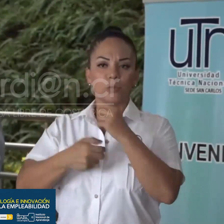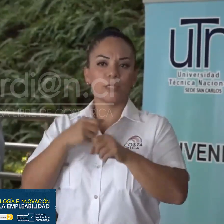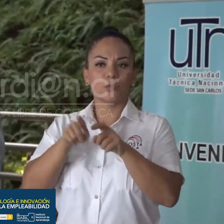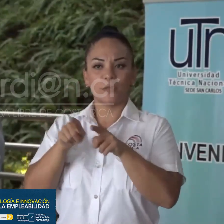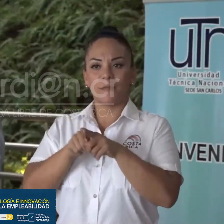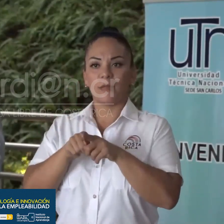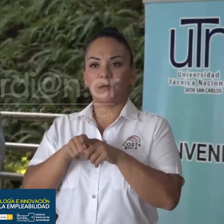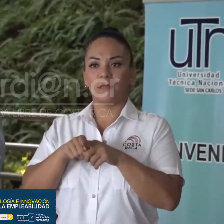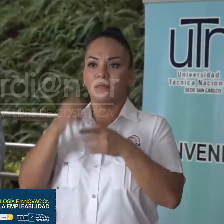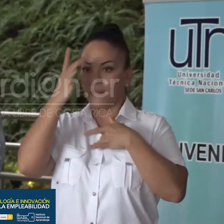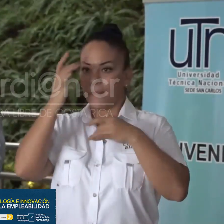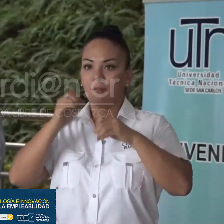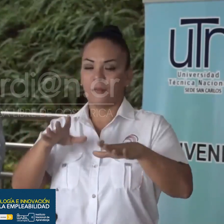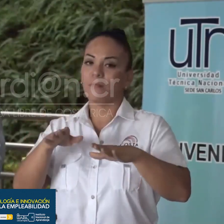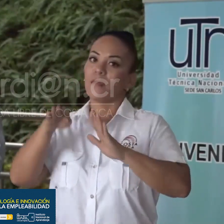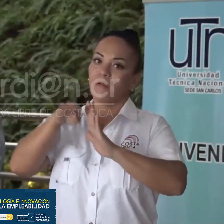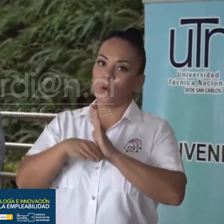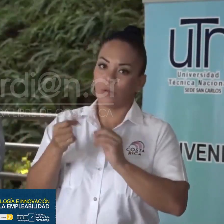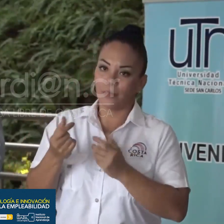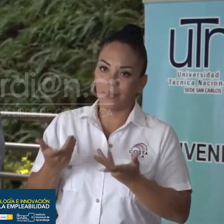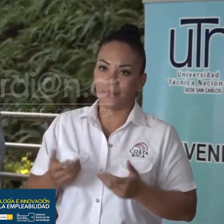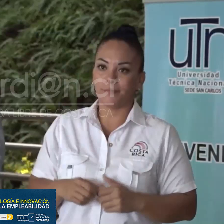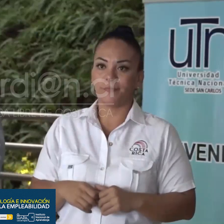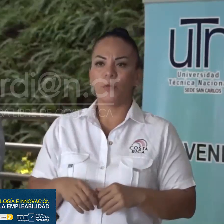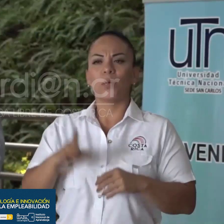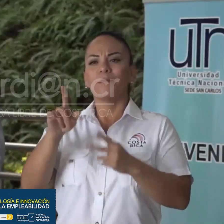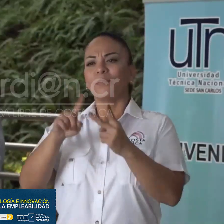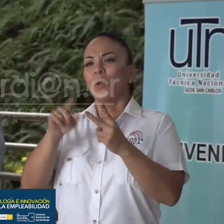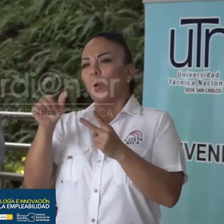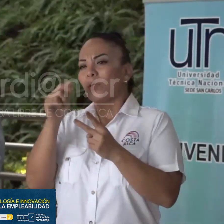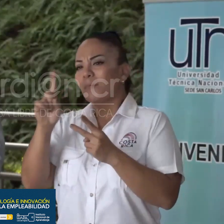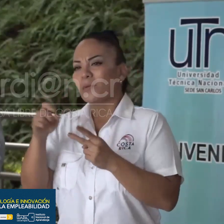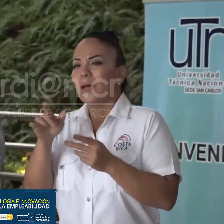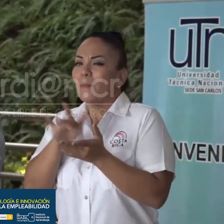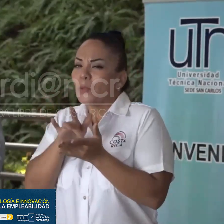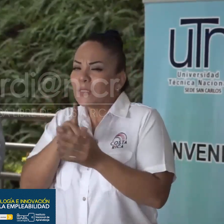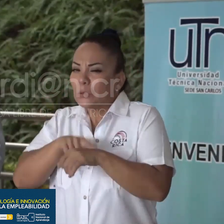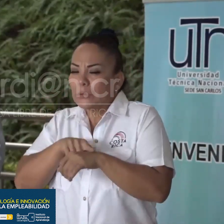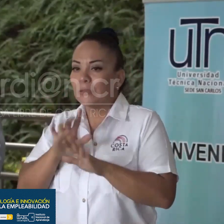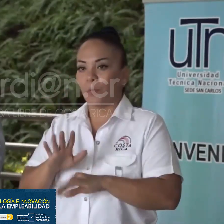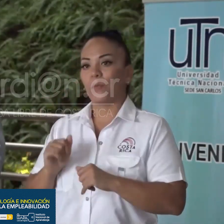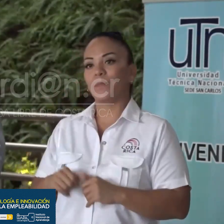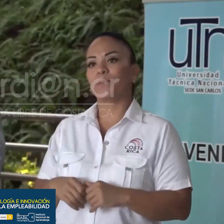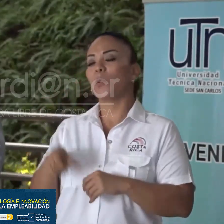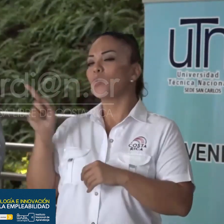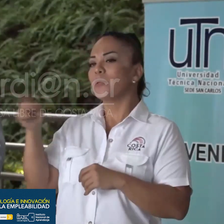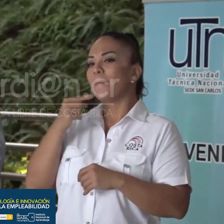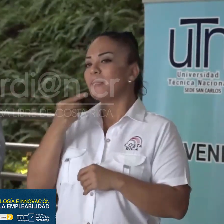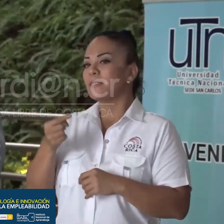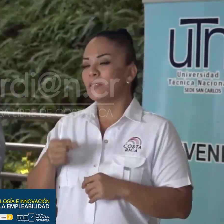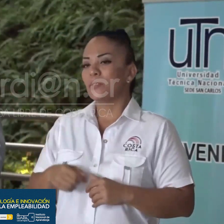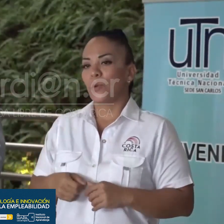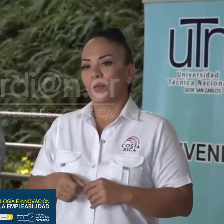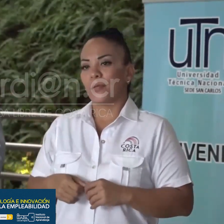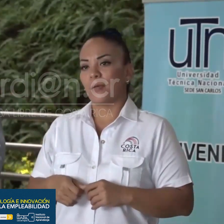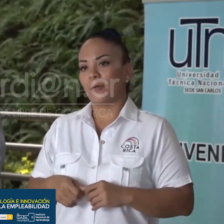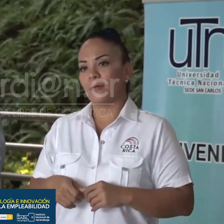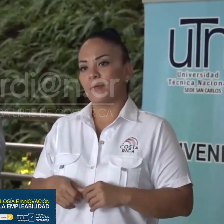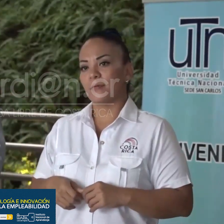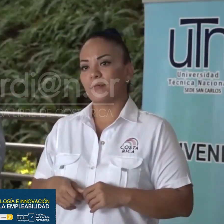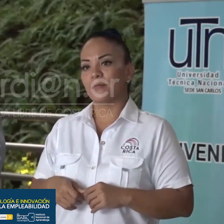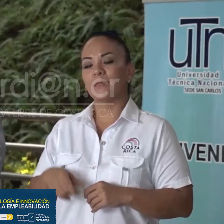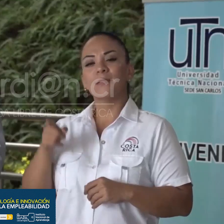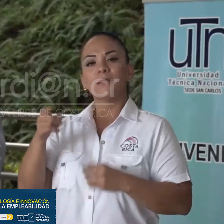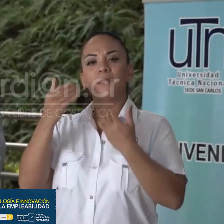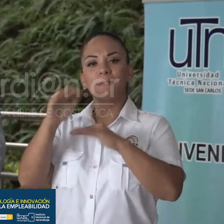también con la entrada de la pandemia que hubo un recorte. ¿Verdad? La otra pregunta, aprovechando el espacio, es, usted menciona que, bueno, está